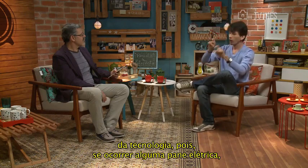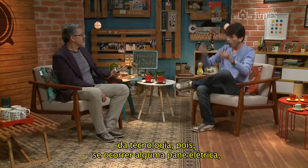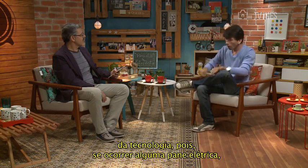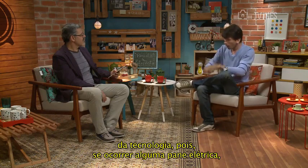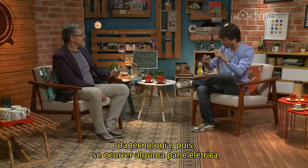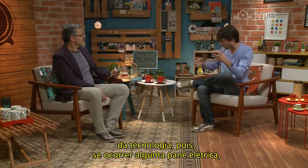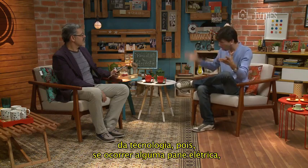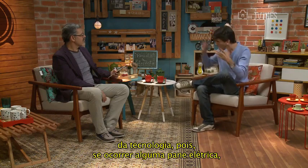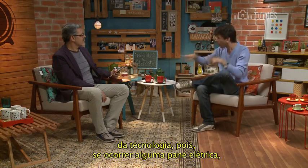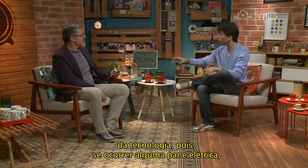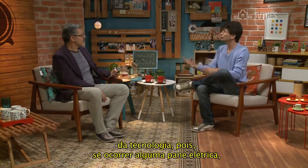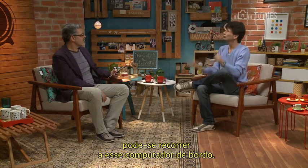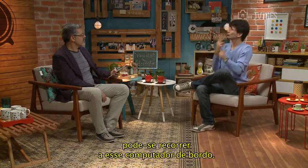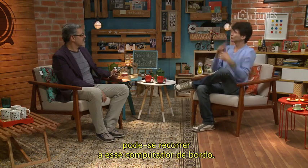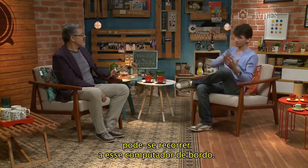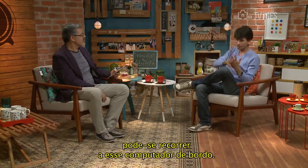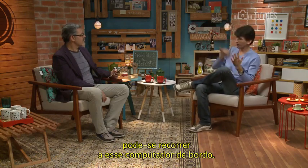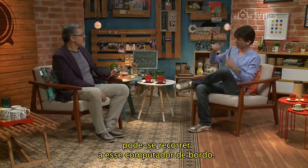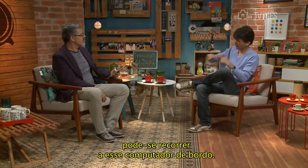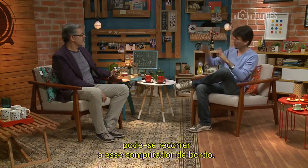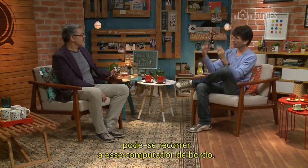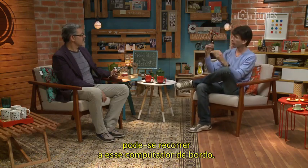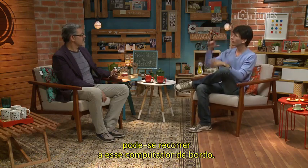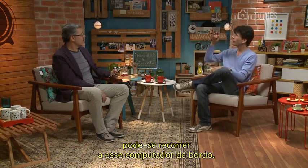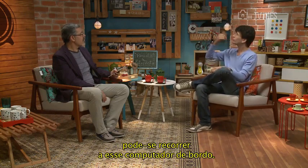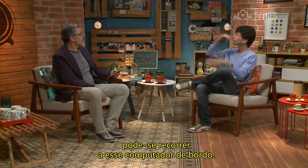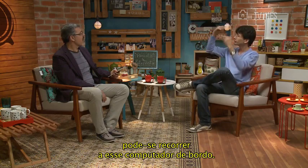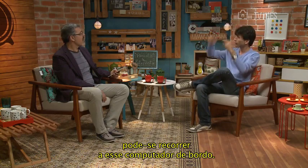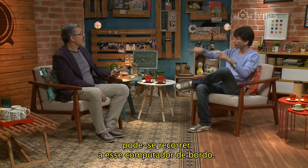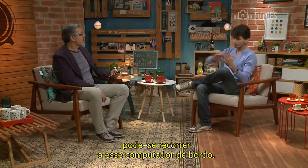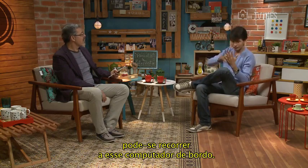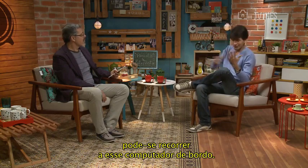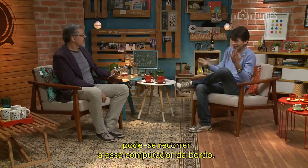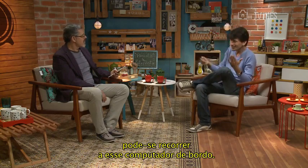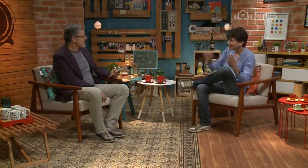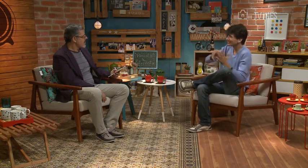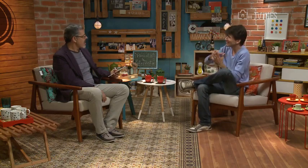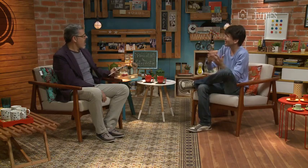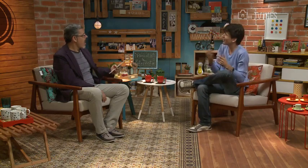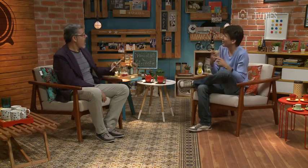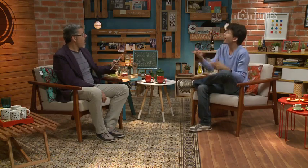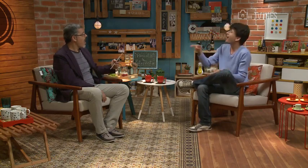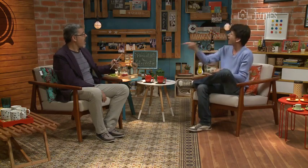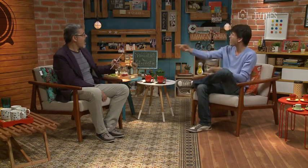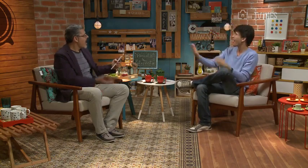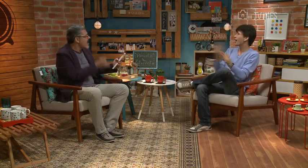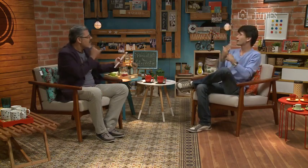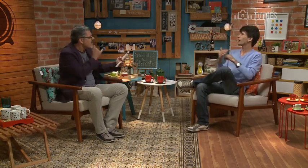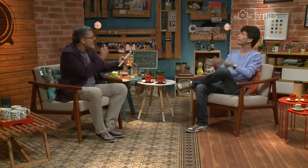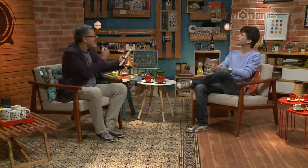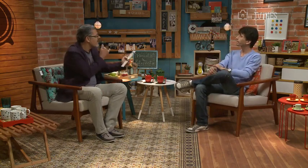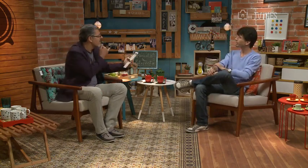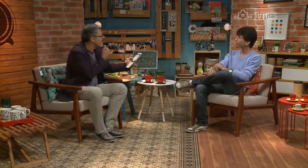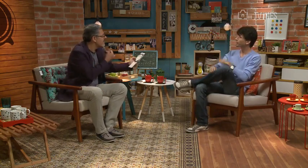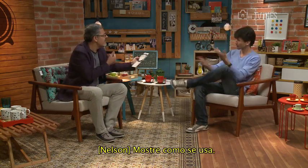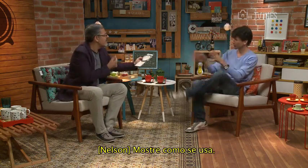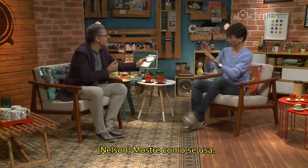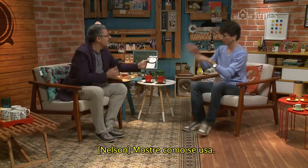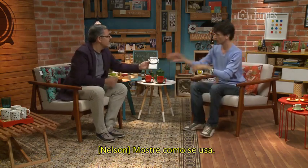alguma pane elétrica pode-se recorrer a esse computador de bordo e a mostre